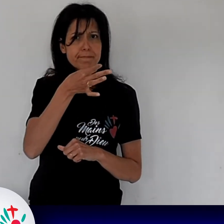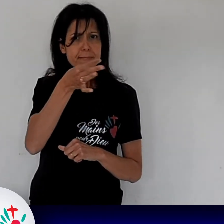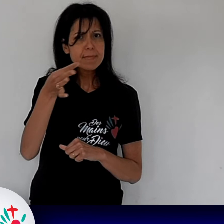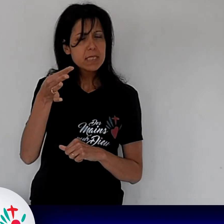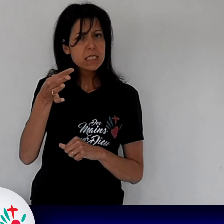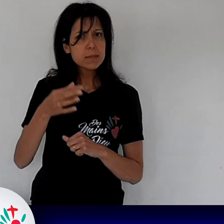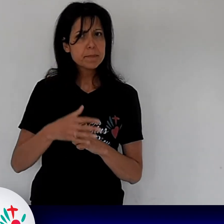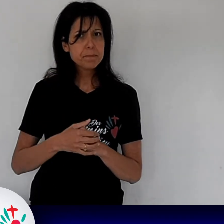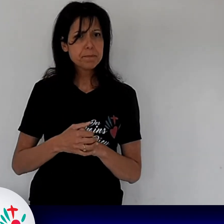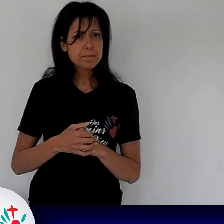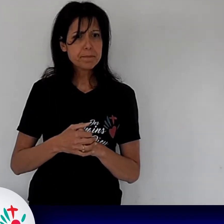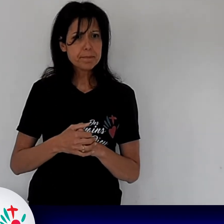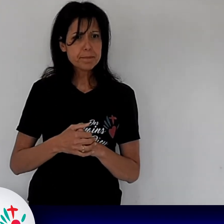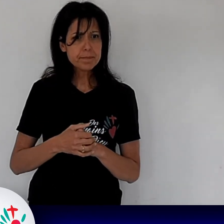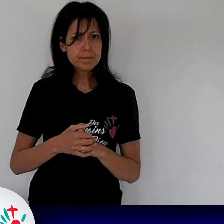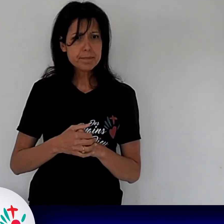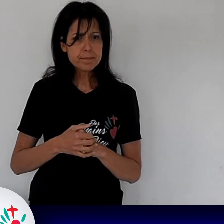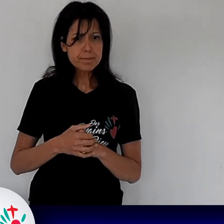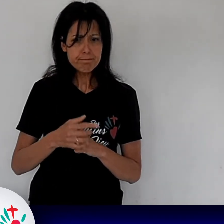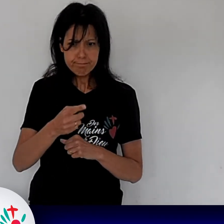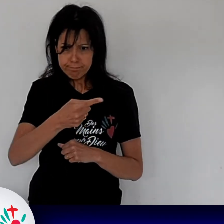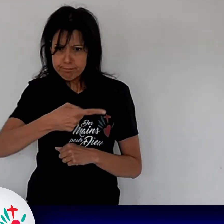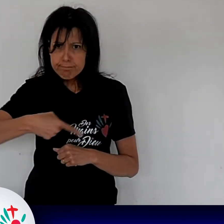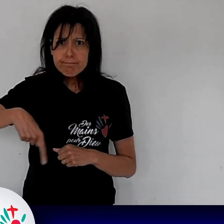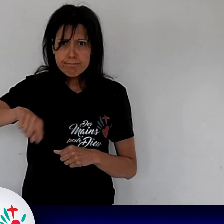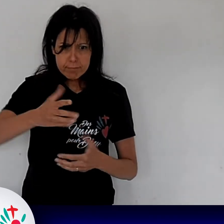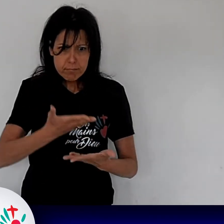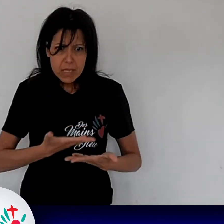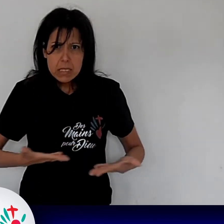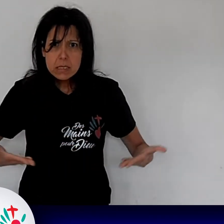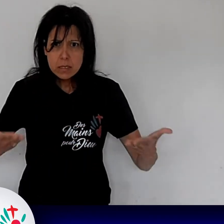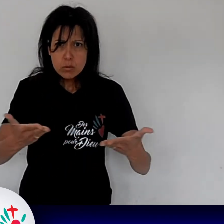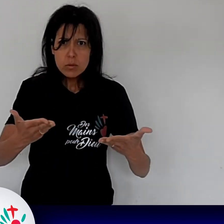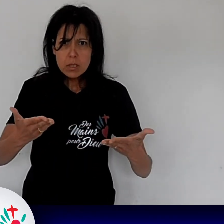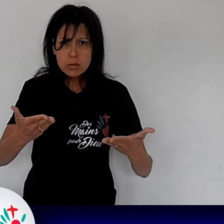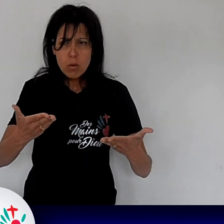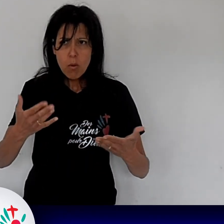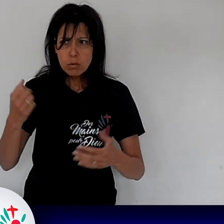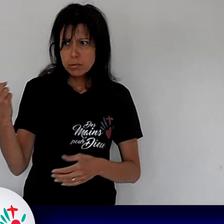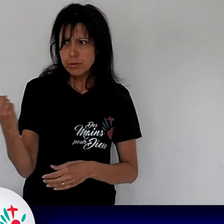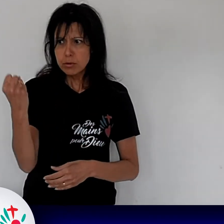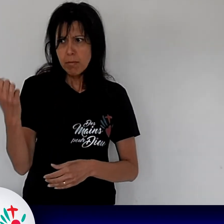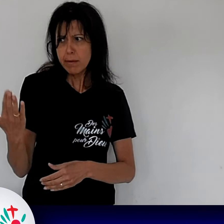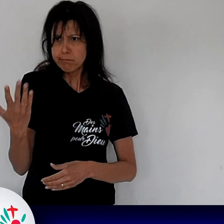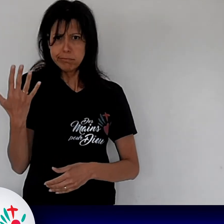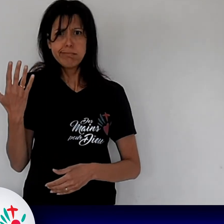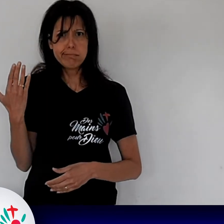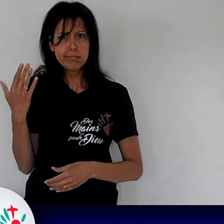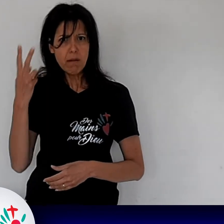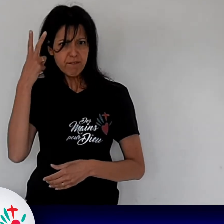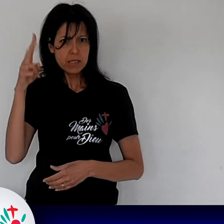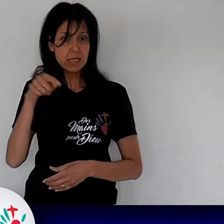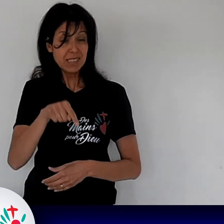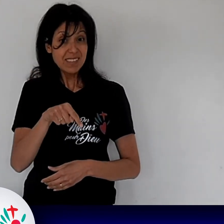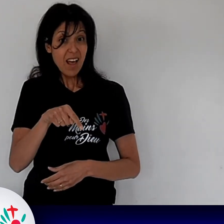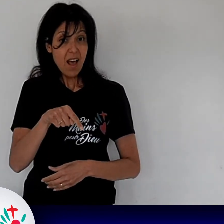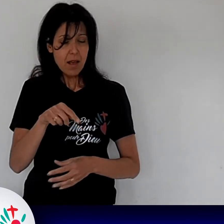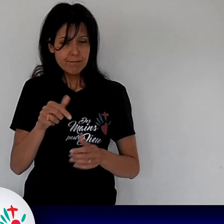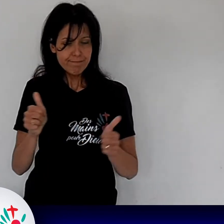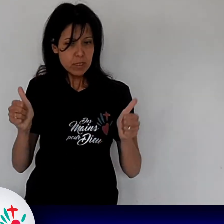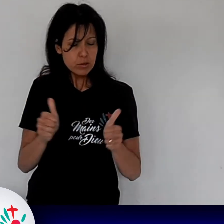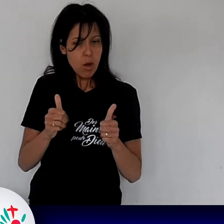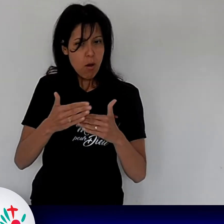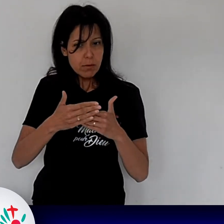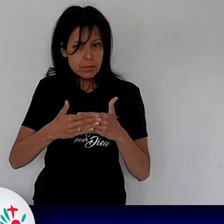que toutes les choses que nous sommes en train de vivre aujourd'hui et depuis quelques semaines sont pour un moment, pour un